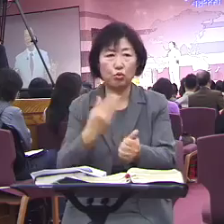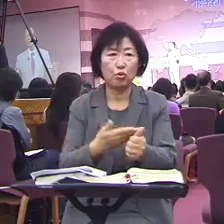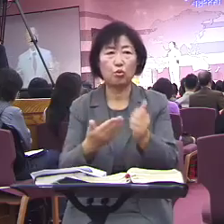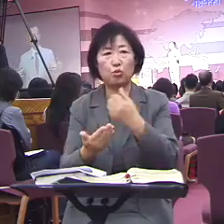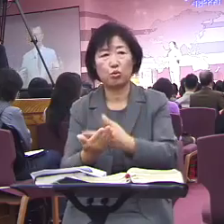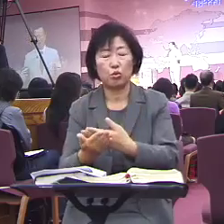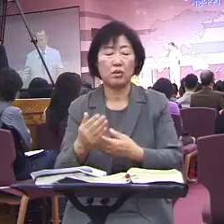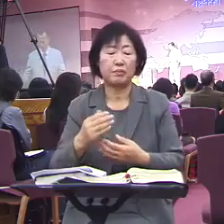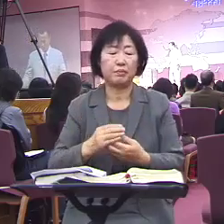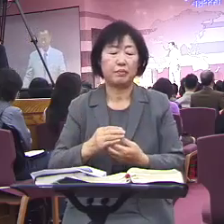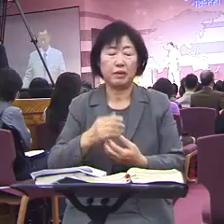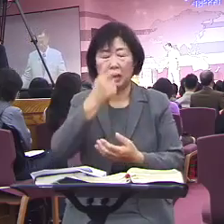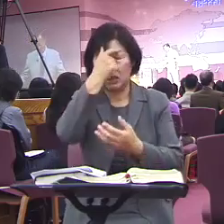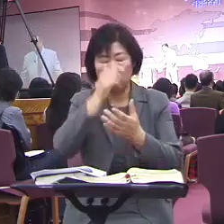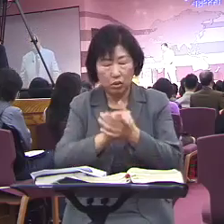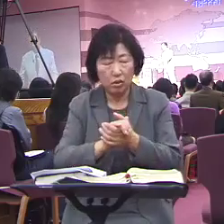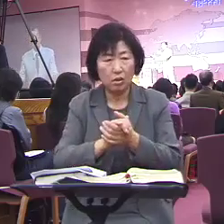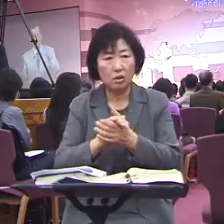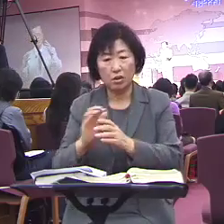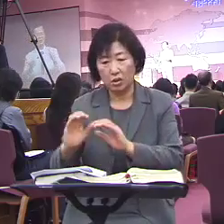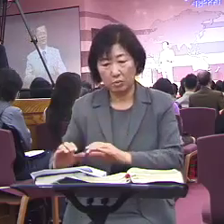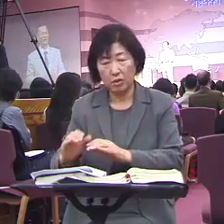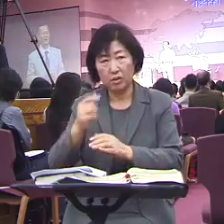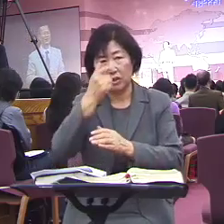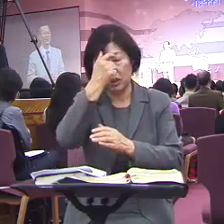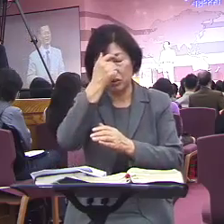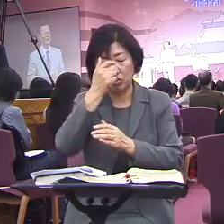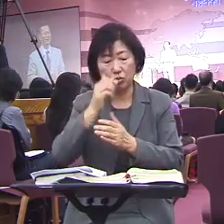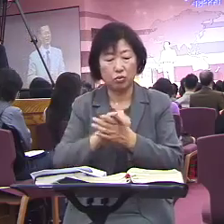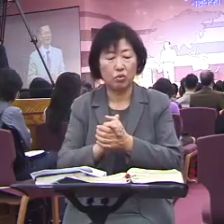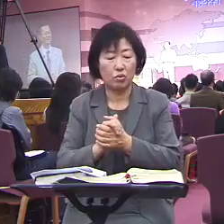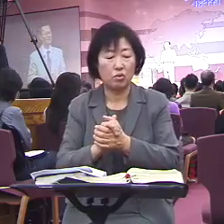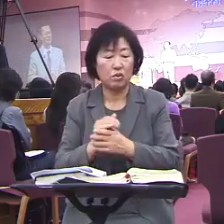못하는 영혼들 옆에 가서 같이 기도해줘.